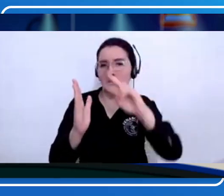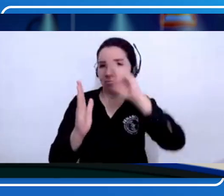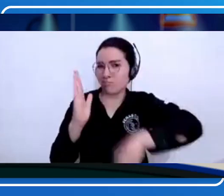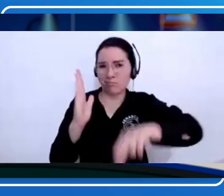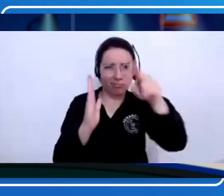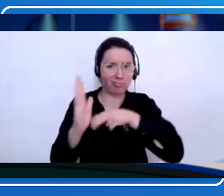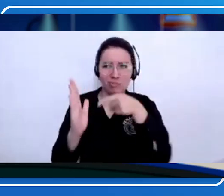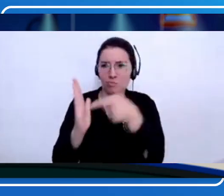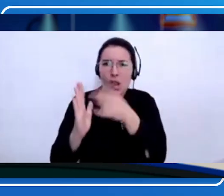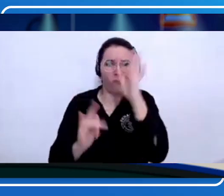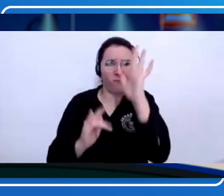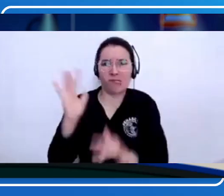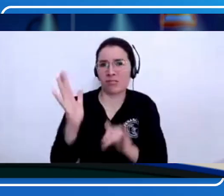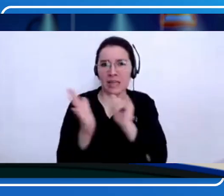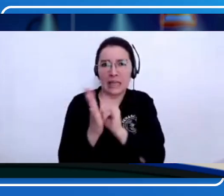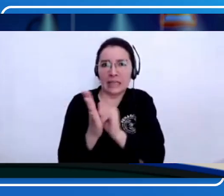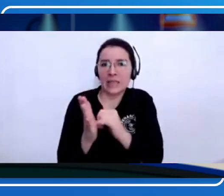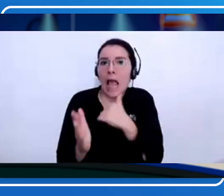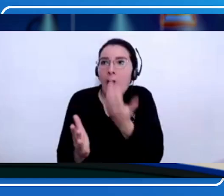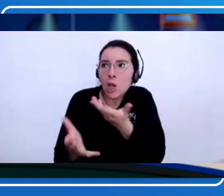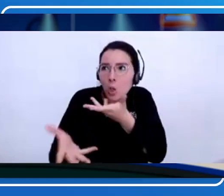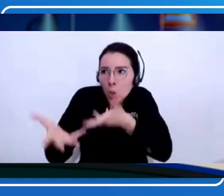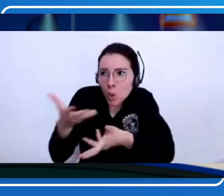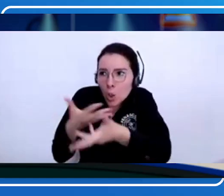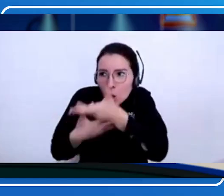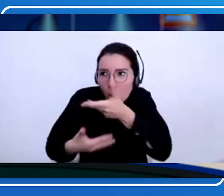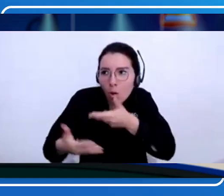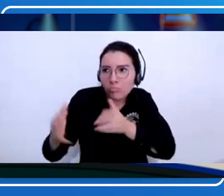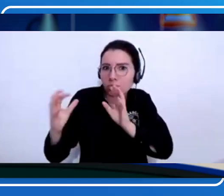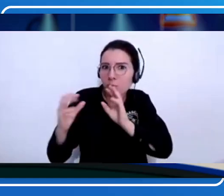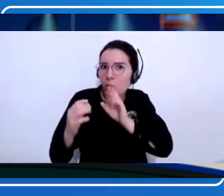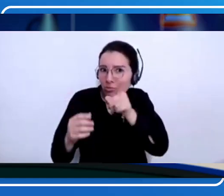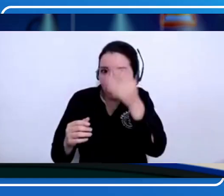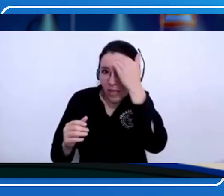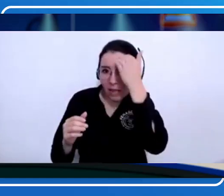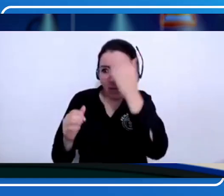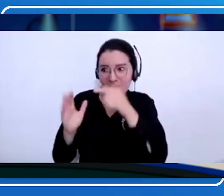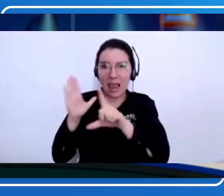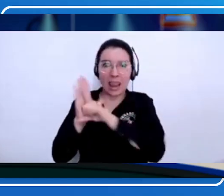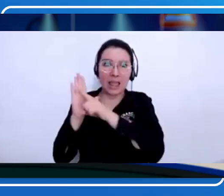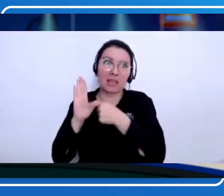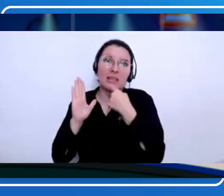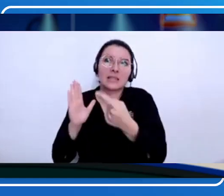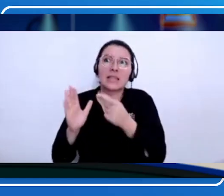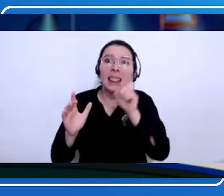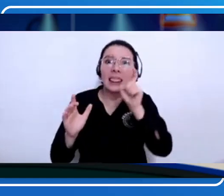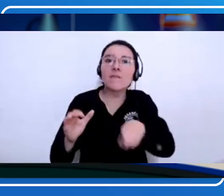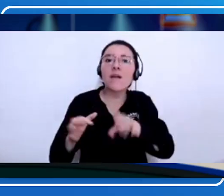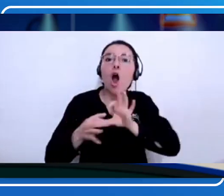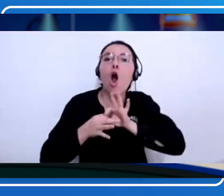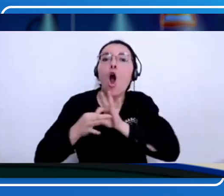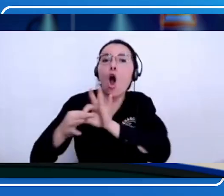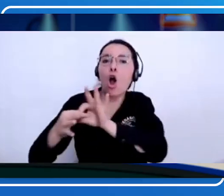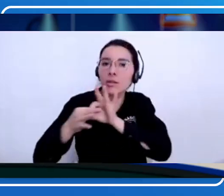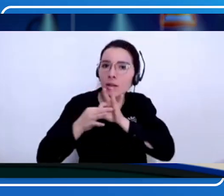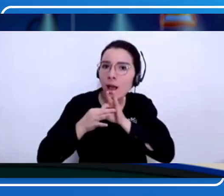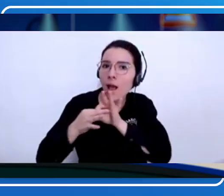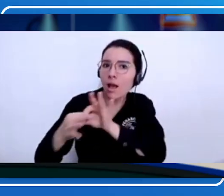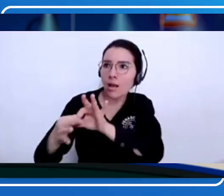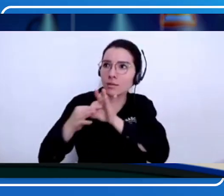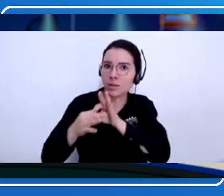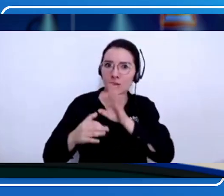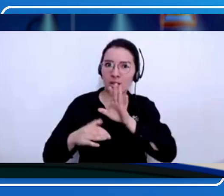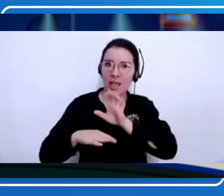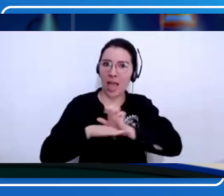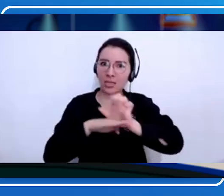través de un ejercicio coordinado, porque así lo establece la ley, que coordinemos nuestra acción, las entidades